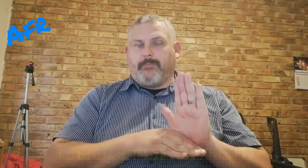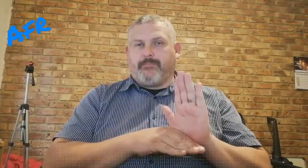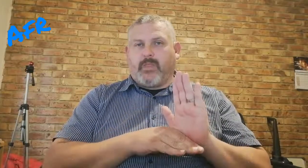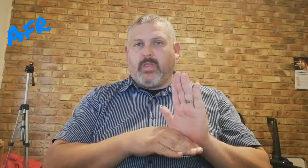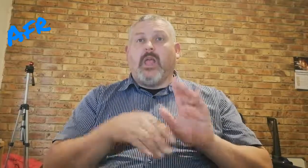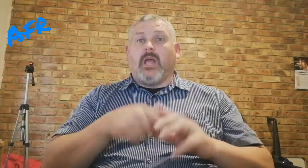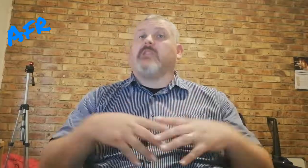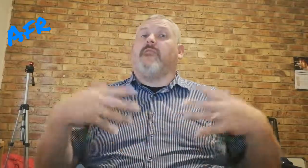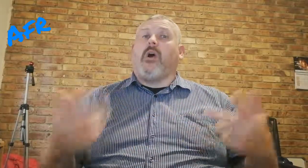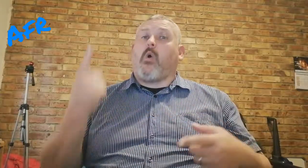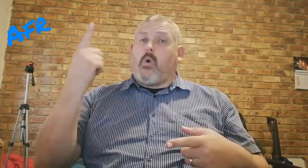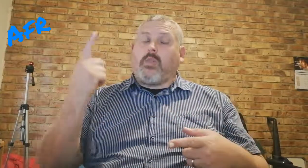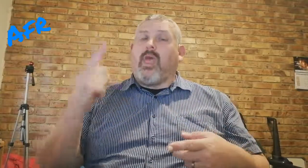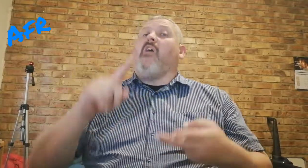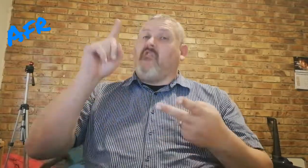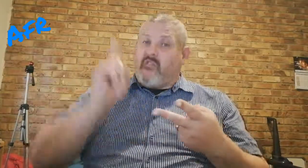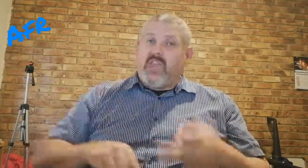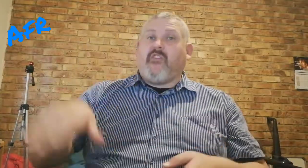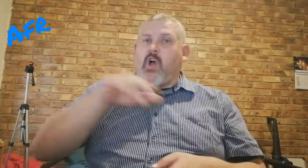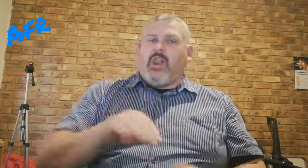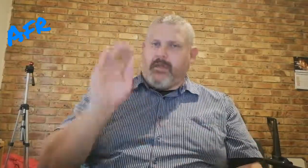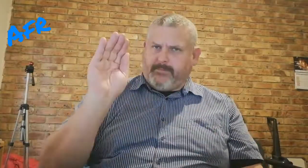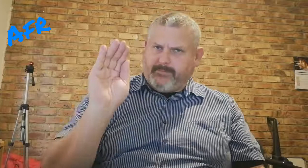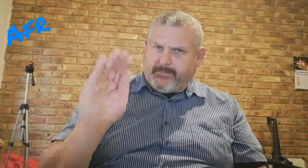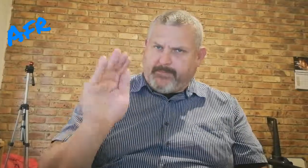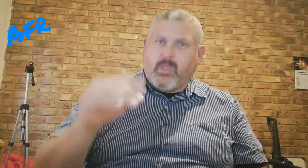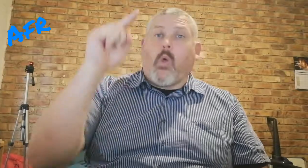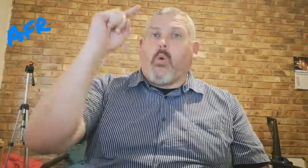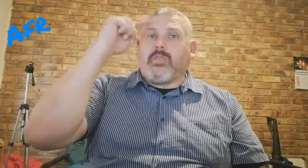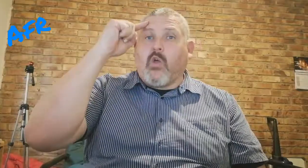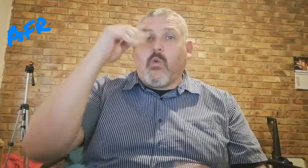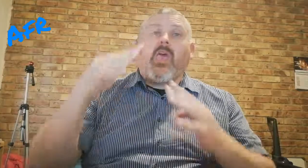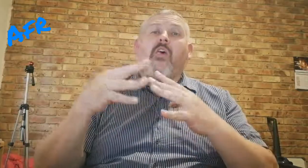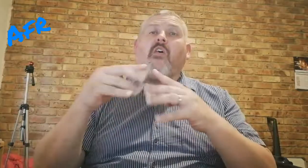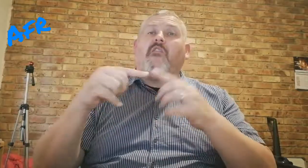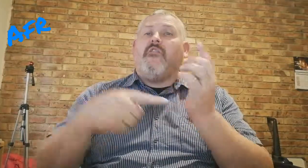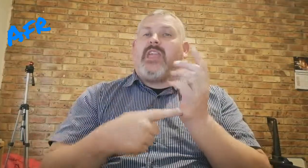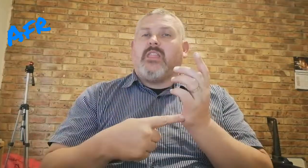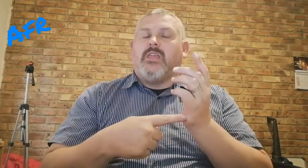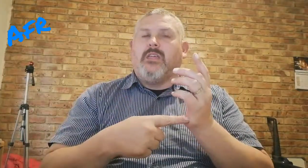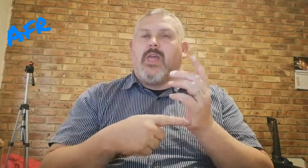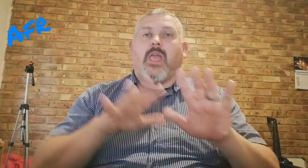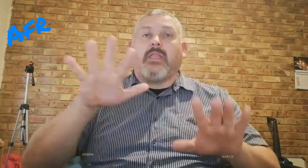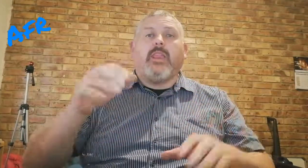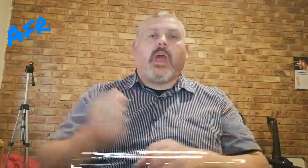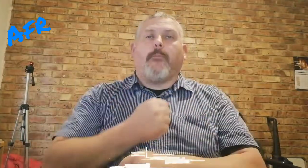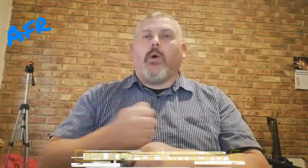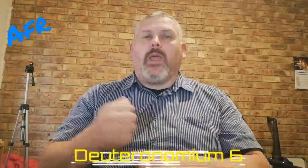Deuteronomium, is waar God weer vir hulle, onthou, wet, 10